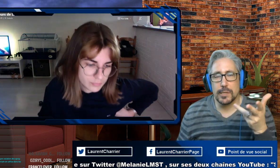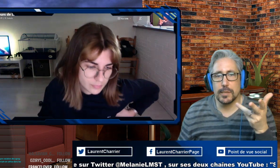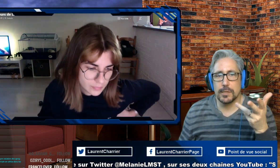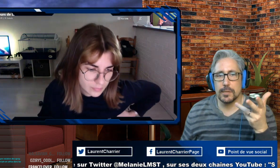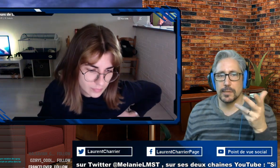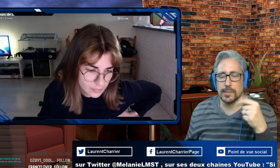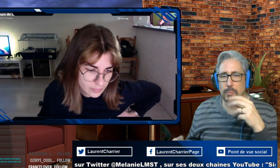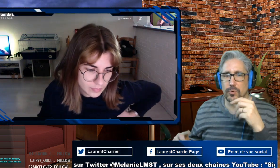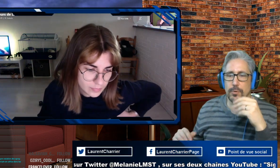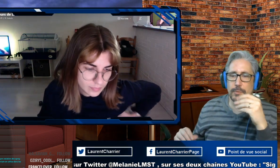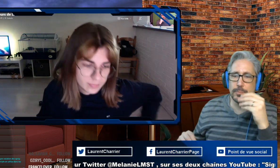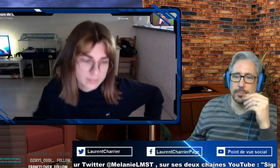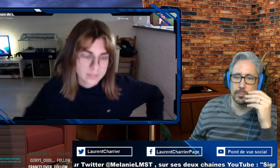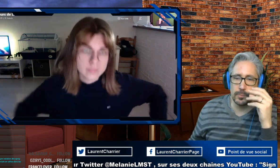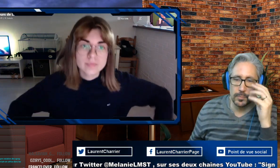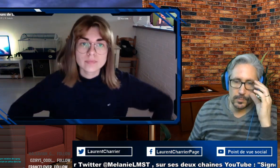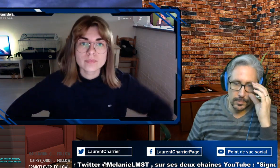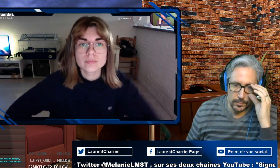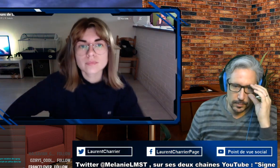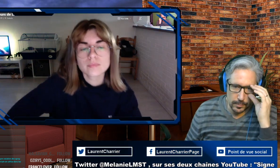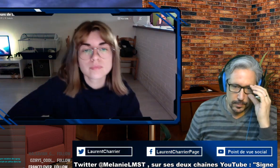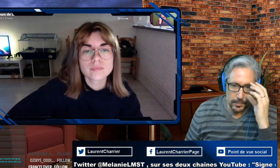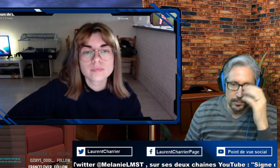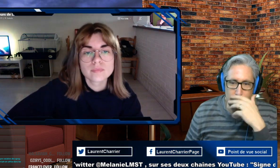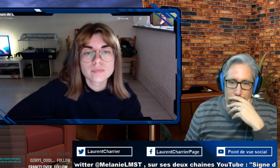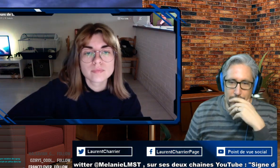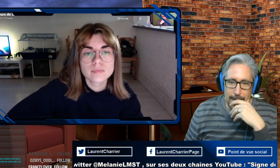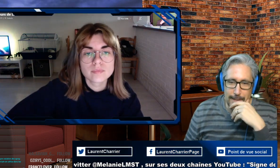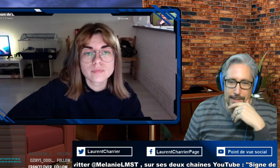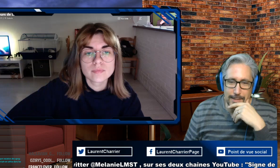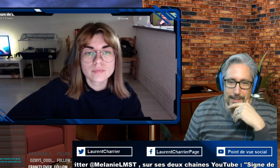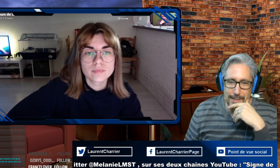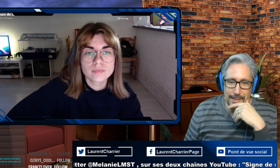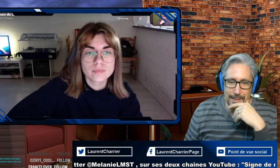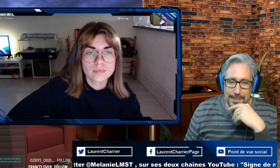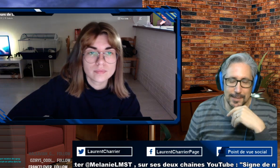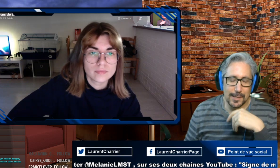Bah c'est un peu.